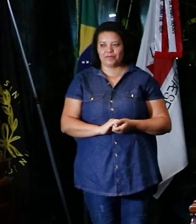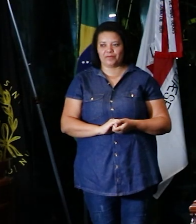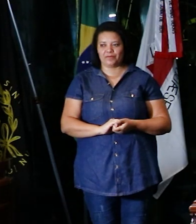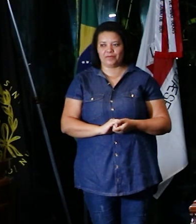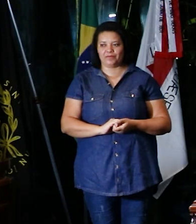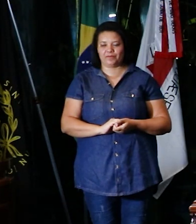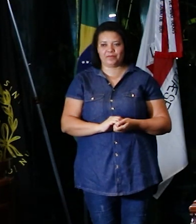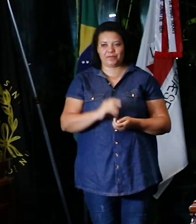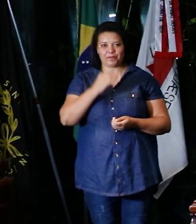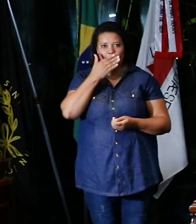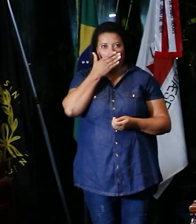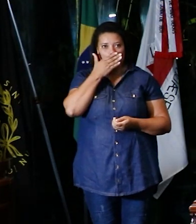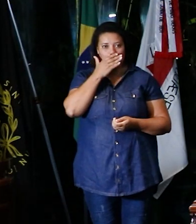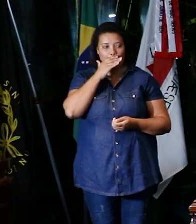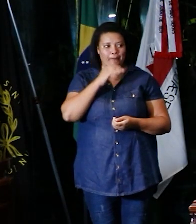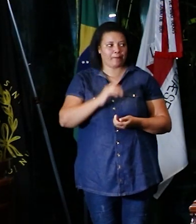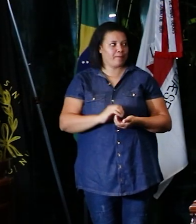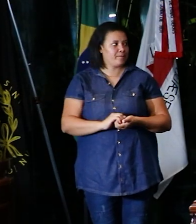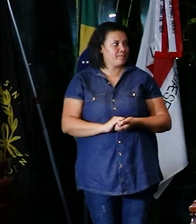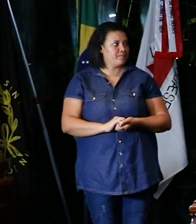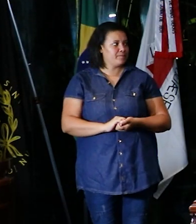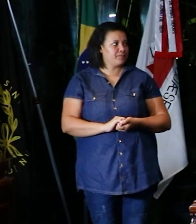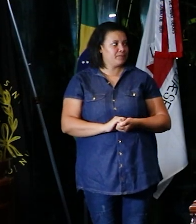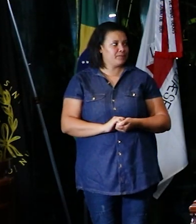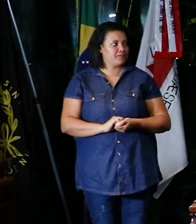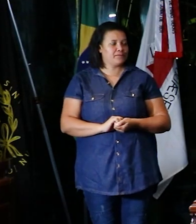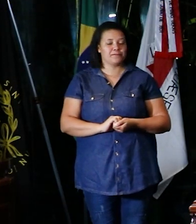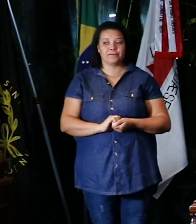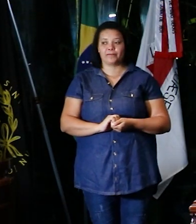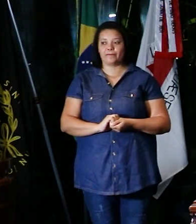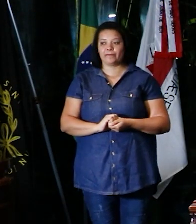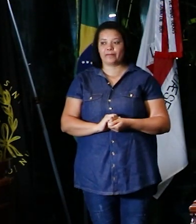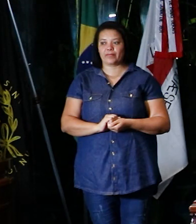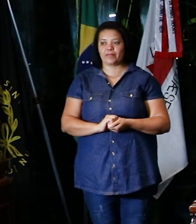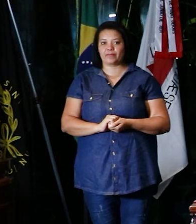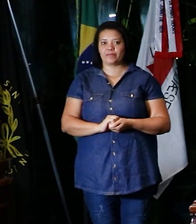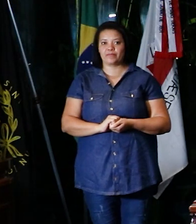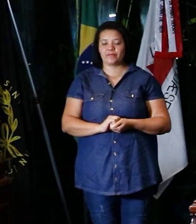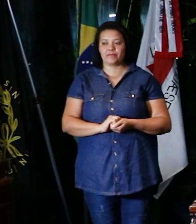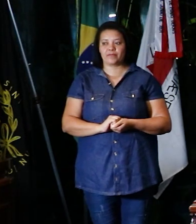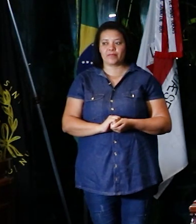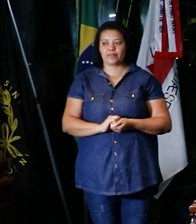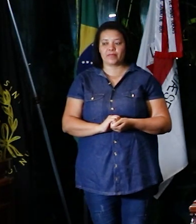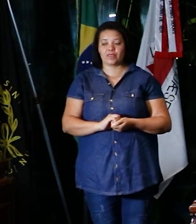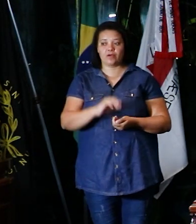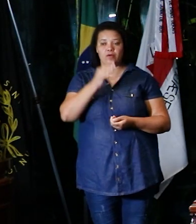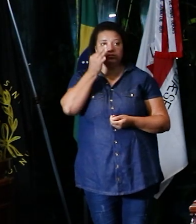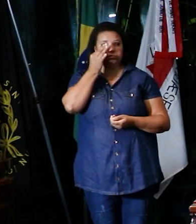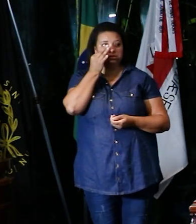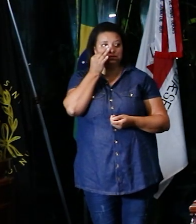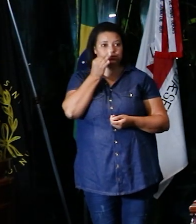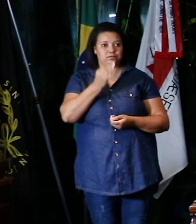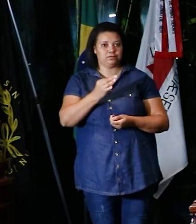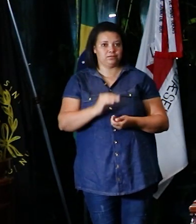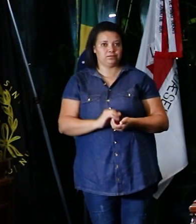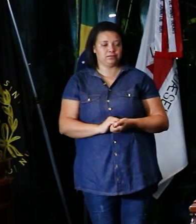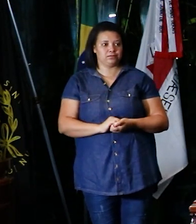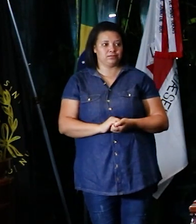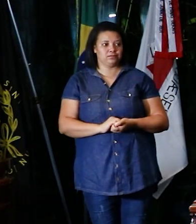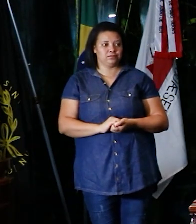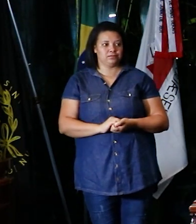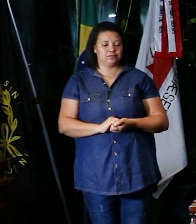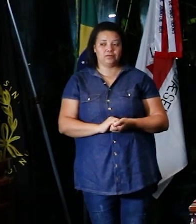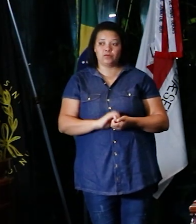nem tanto, né, Antonieta? Não, eu queria fazer só uma observação, ou, sei lá,